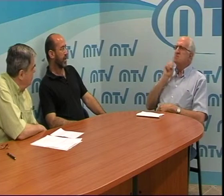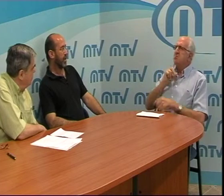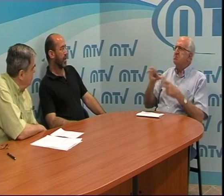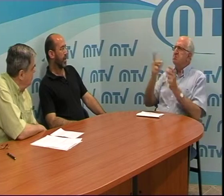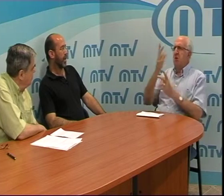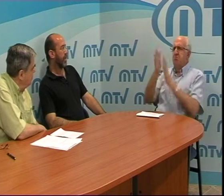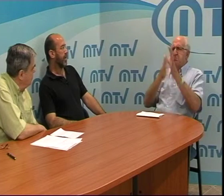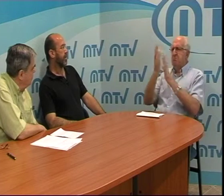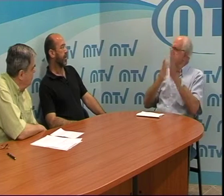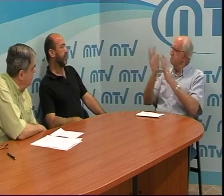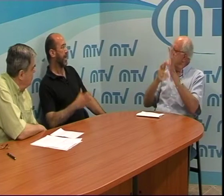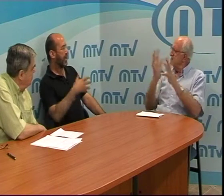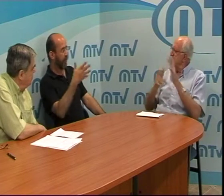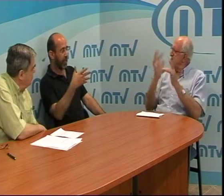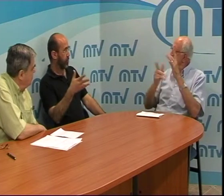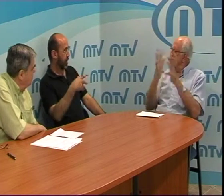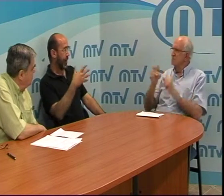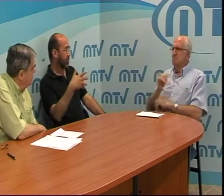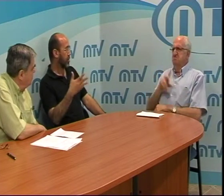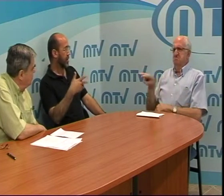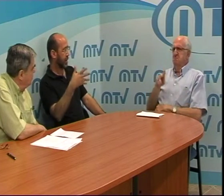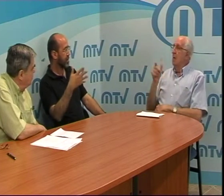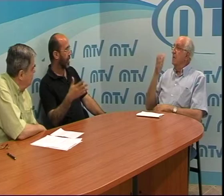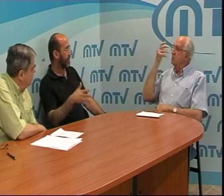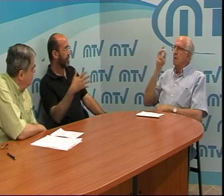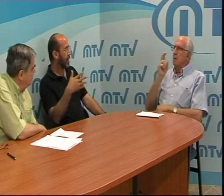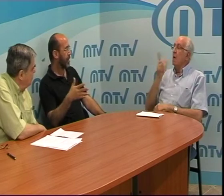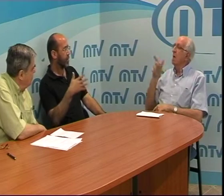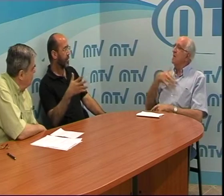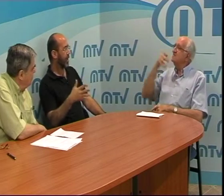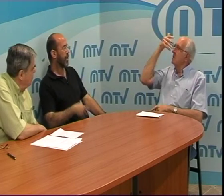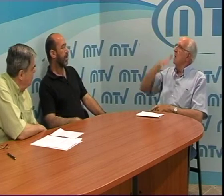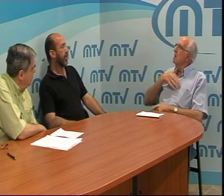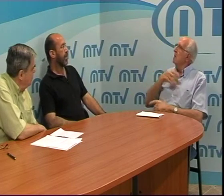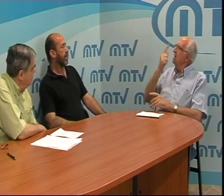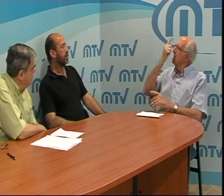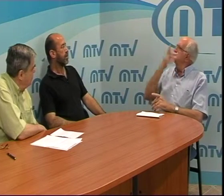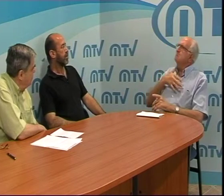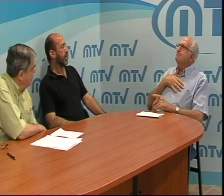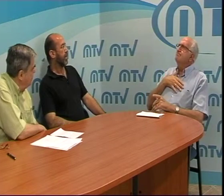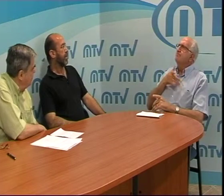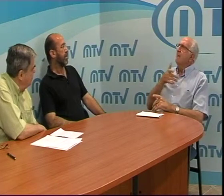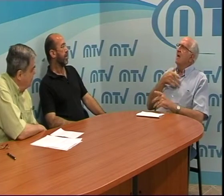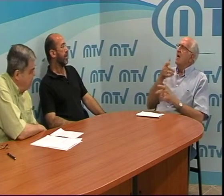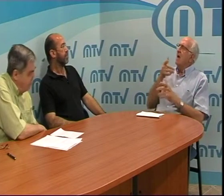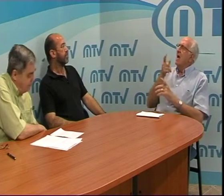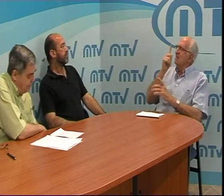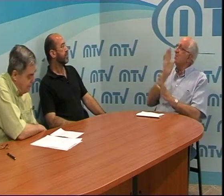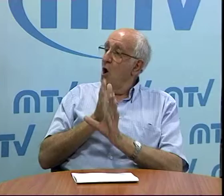lingüista, allí veía a los sordos que estaban signando entre ellos y tal, y Stock